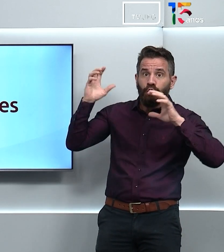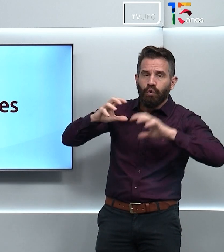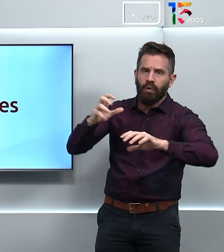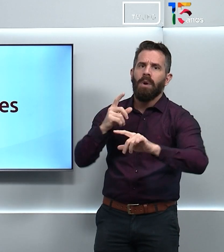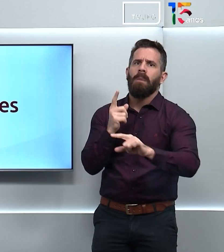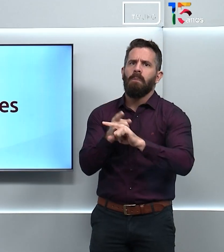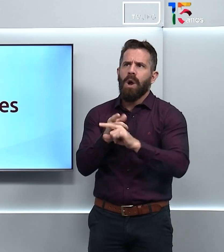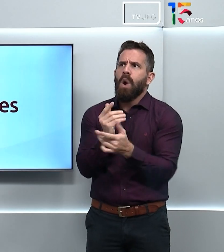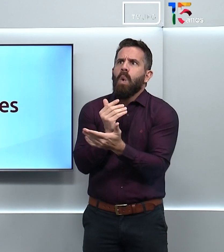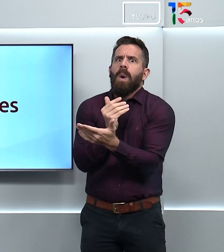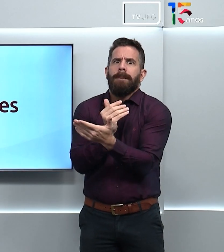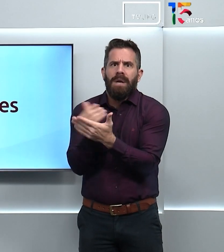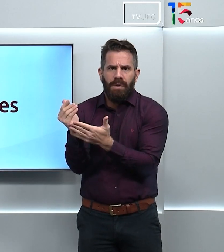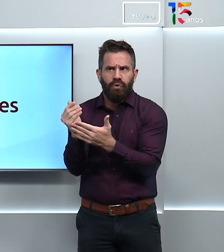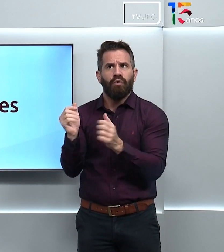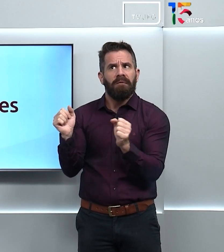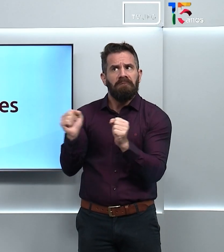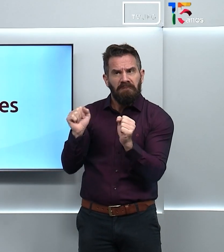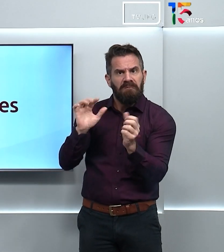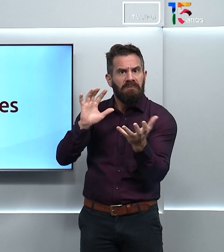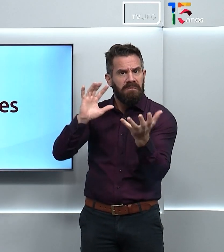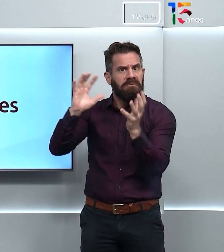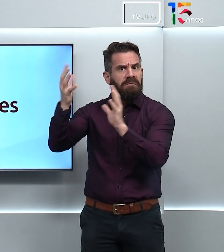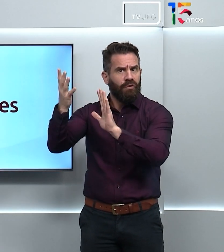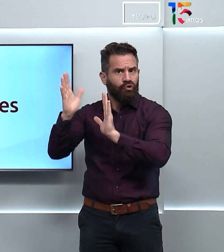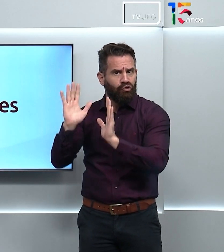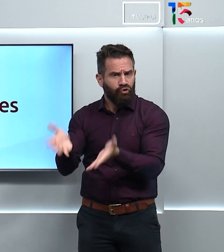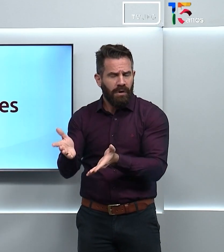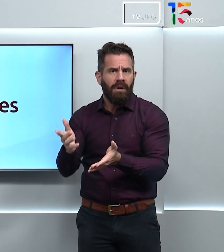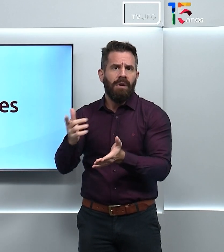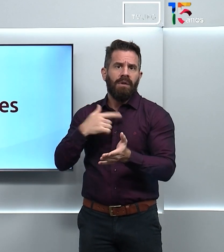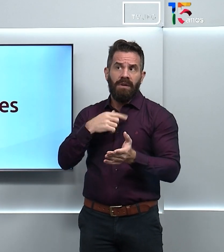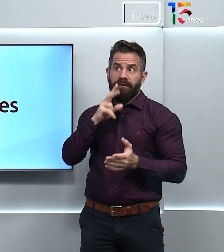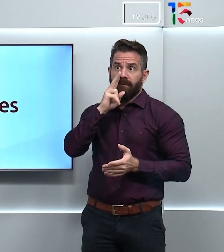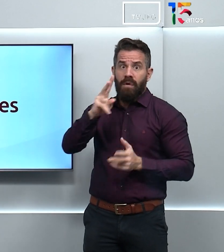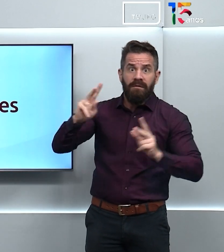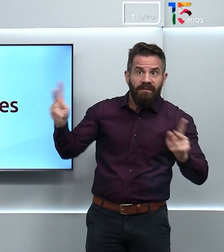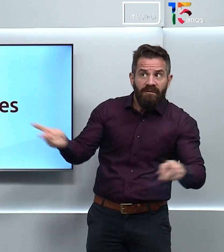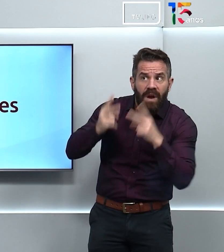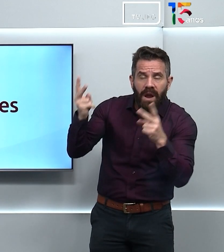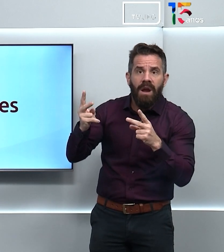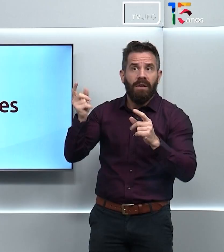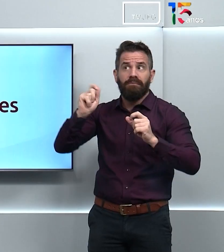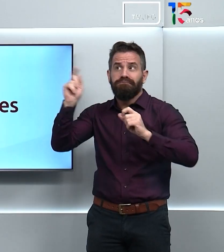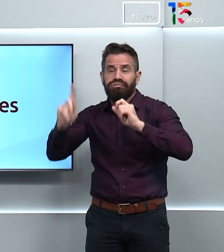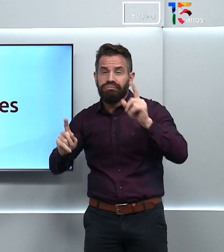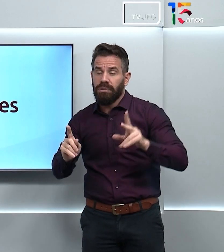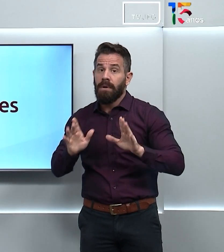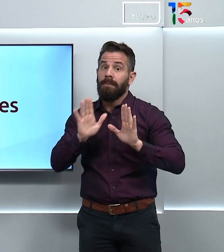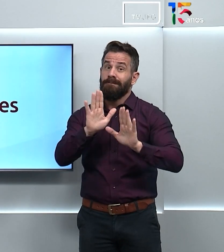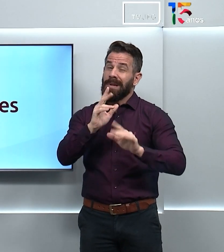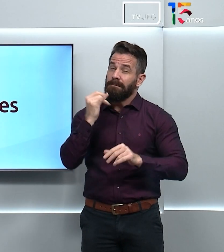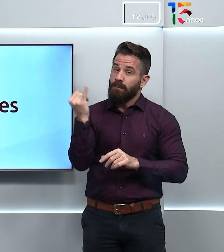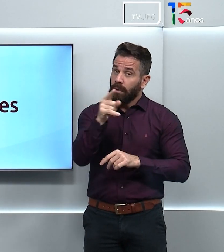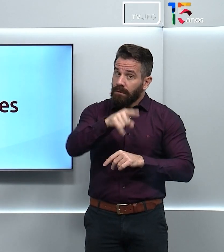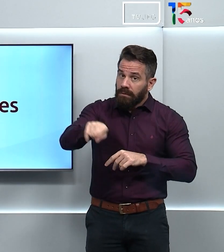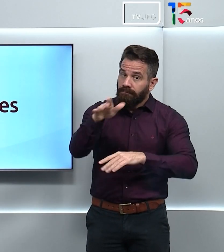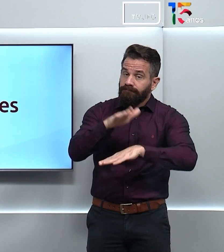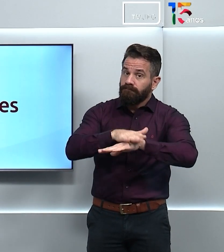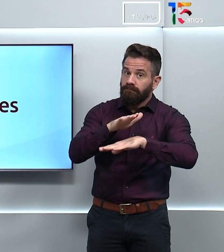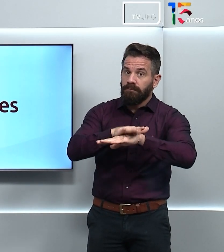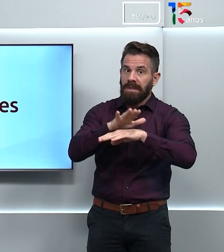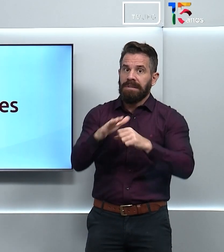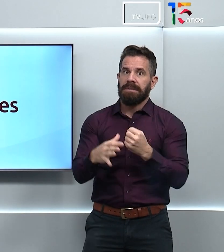fria, uma chuva forte, com vento, com trovoada, e a gente sabe que é importante estar seguro, durante as chuvas. Não